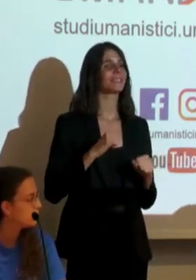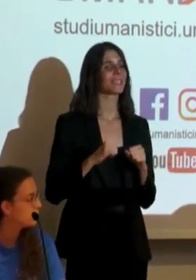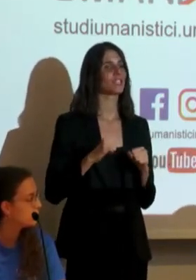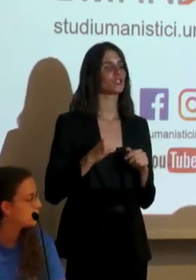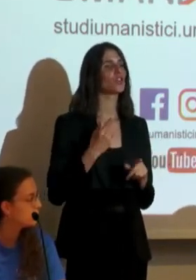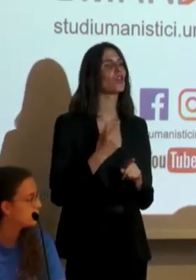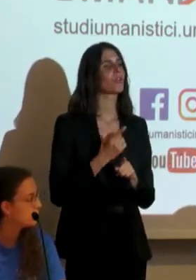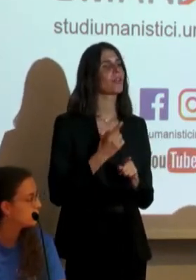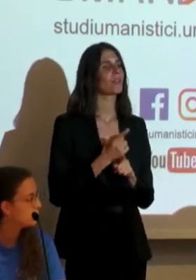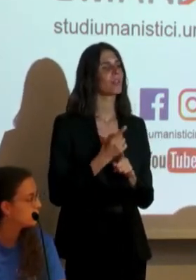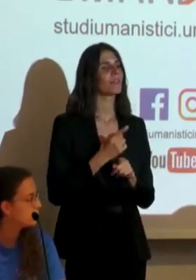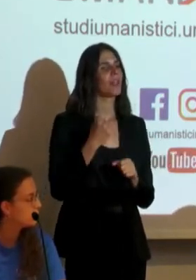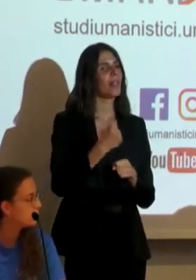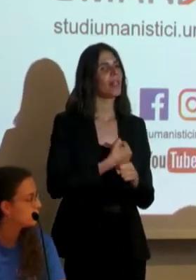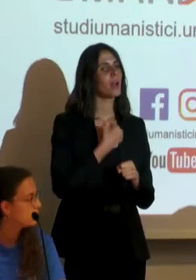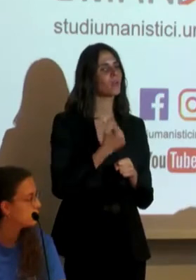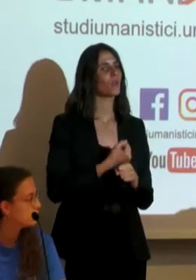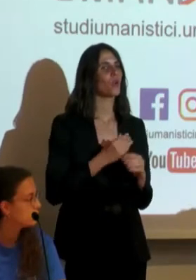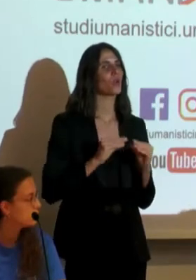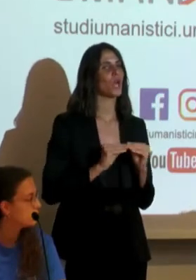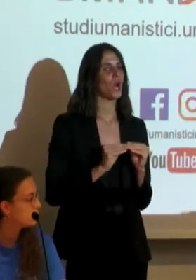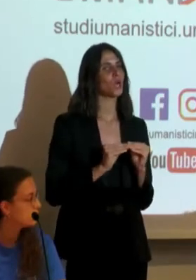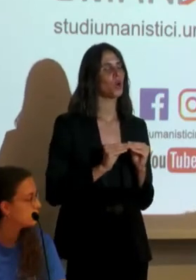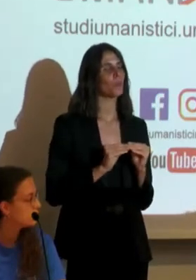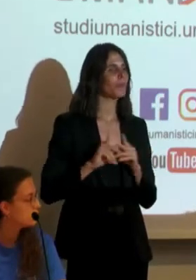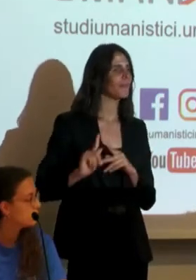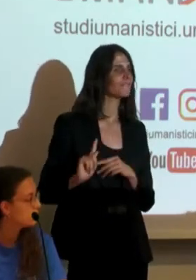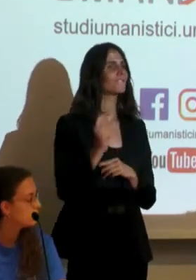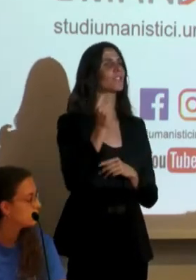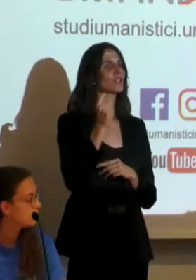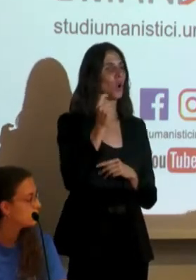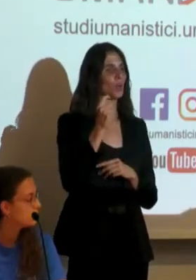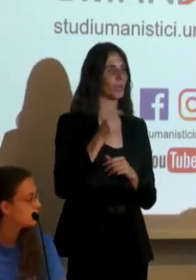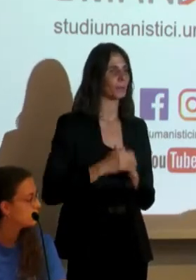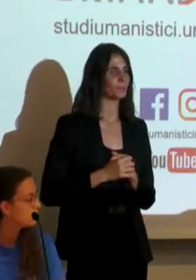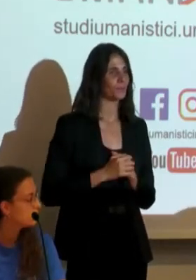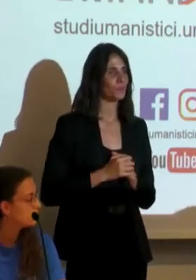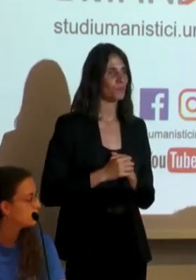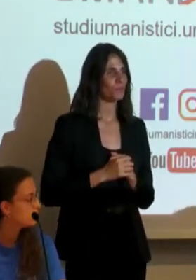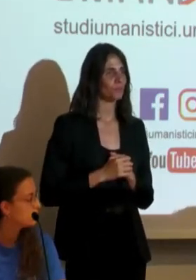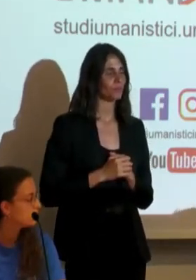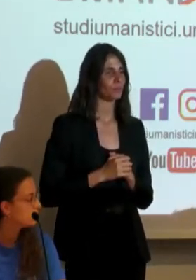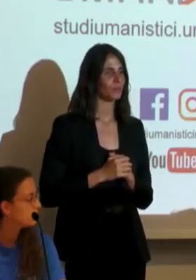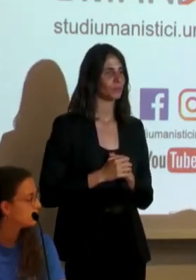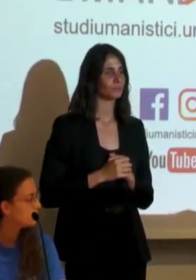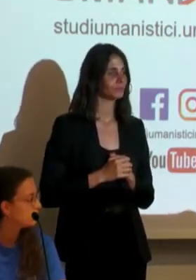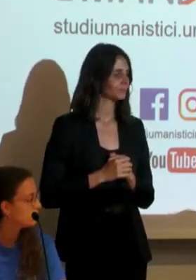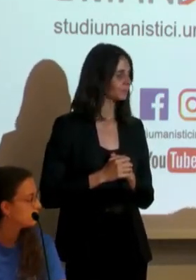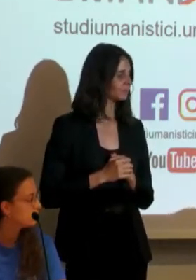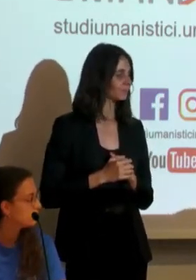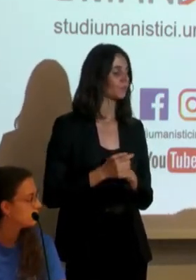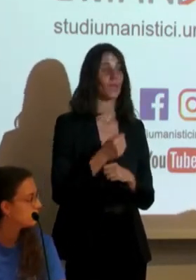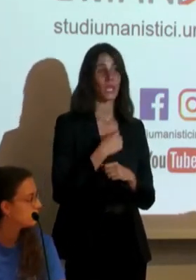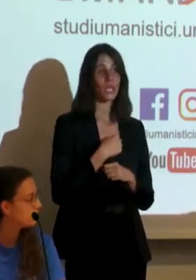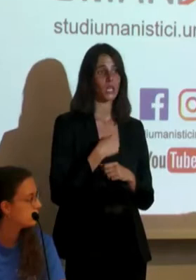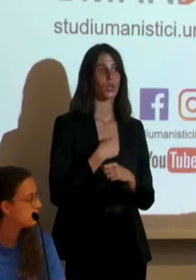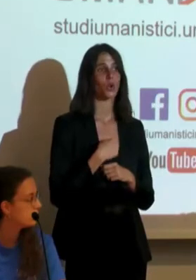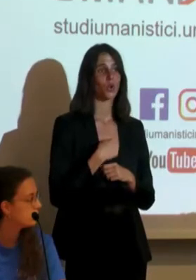non necessariamente come un ripiego, no? E, tra l'altro io con questo, diciamo,